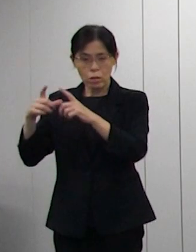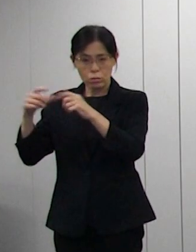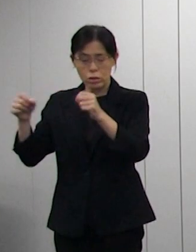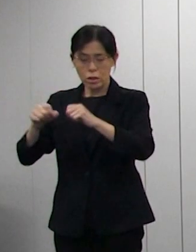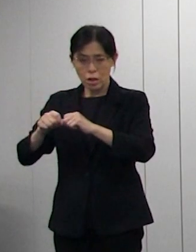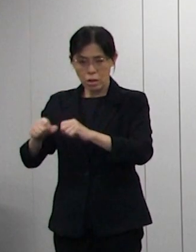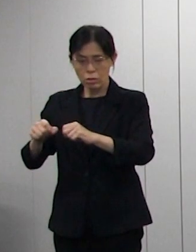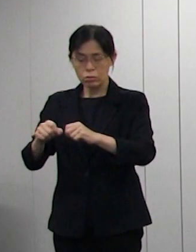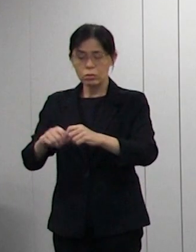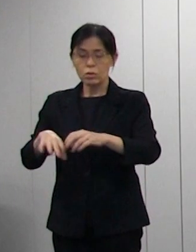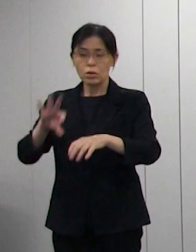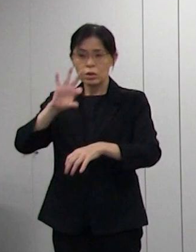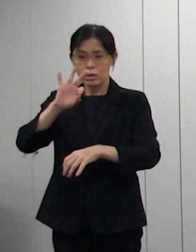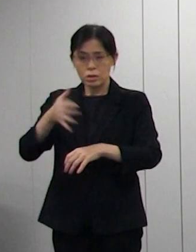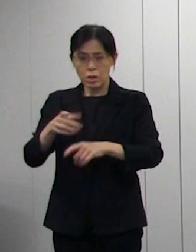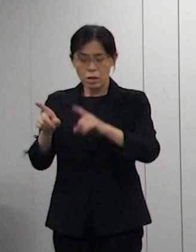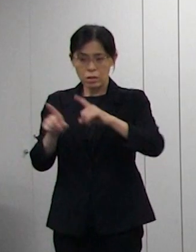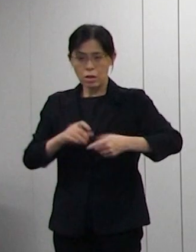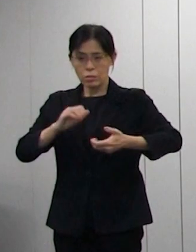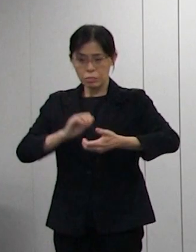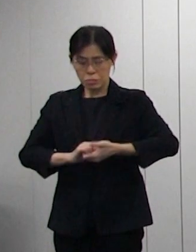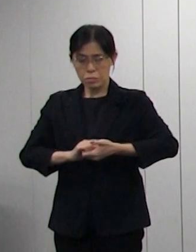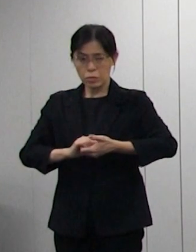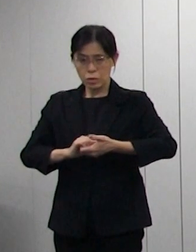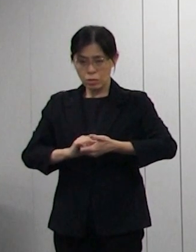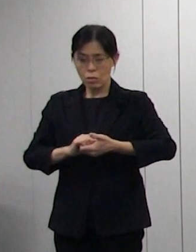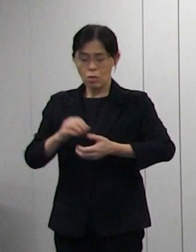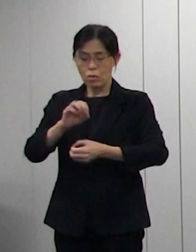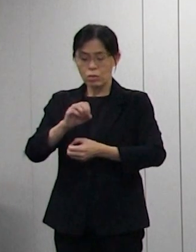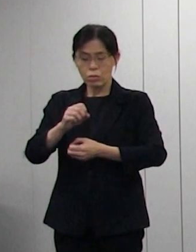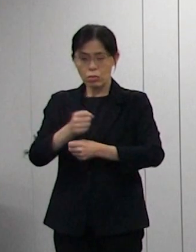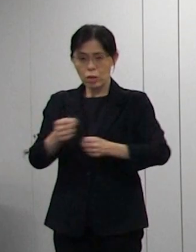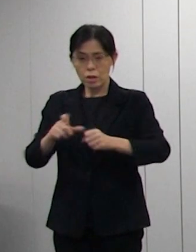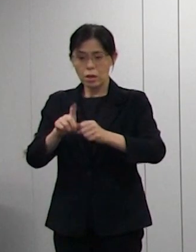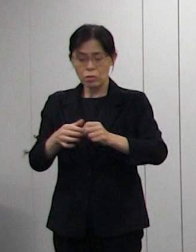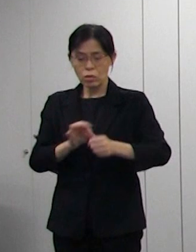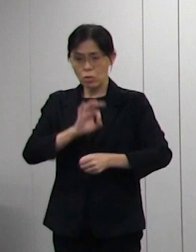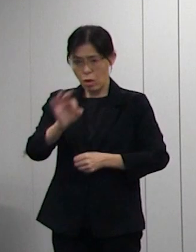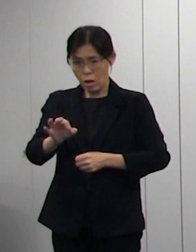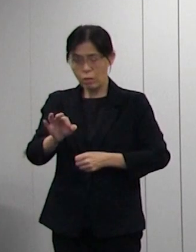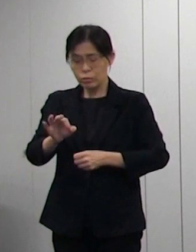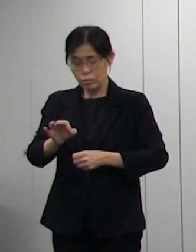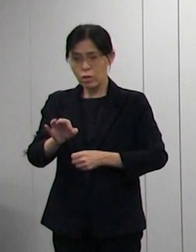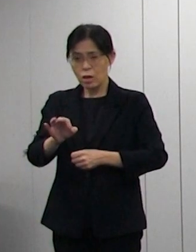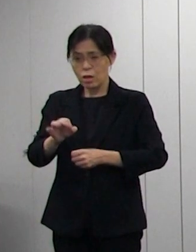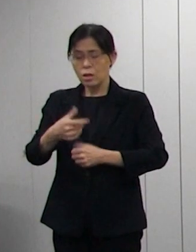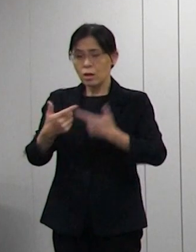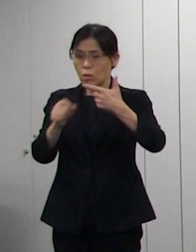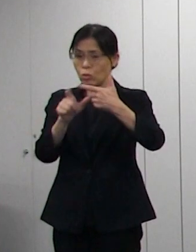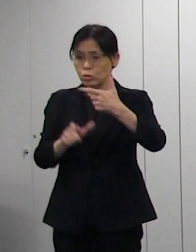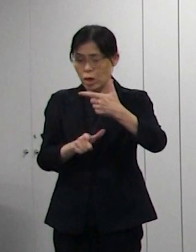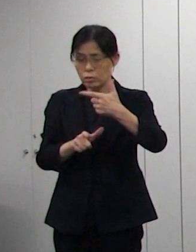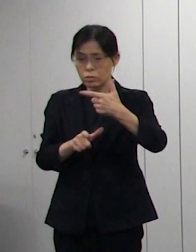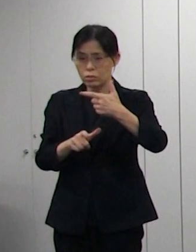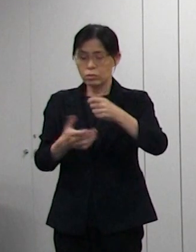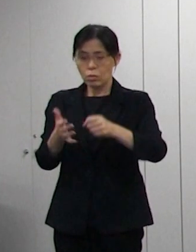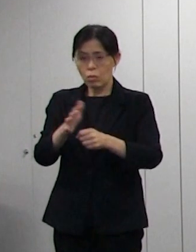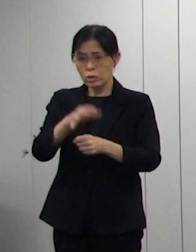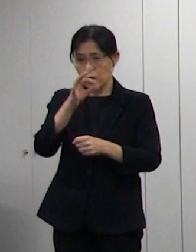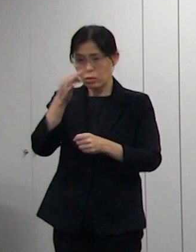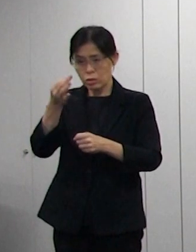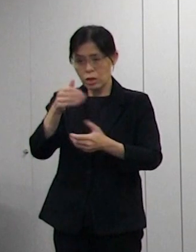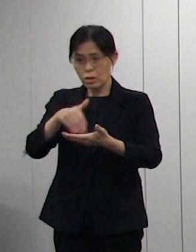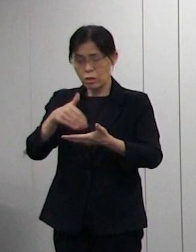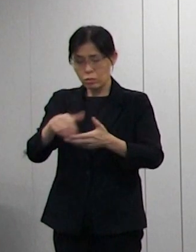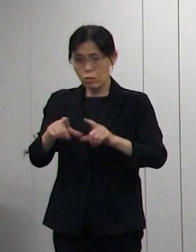行う定額減税にかかる差額を支給するもので、6月補正予算にて所要額を計